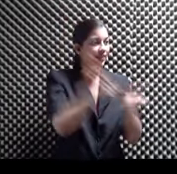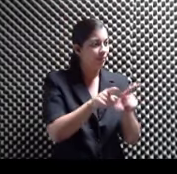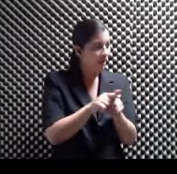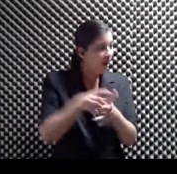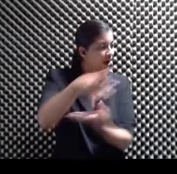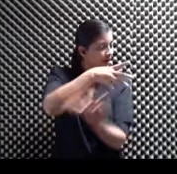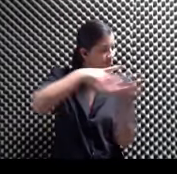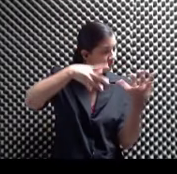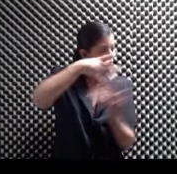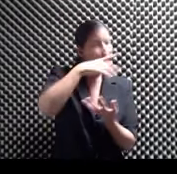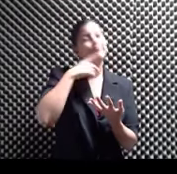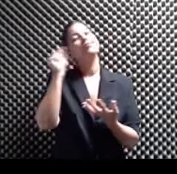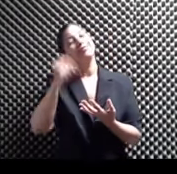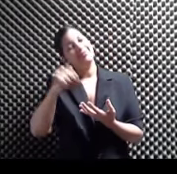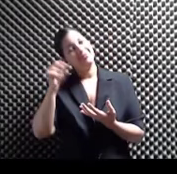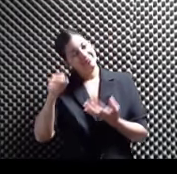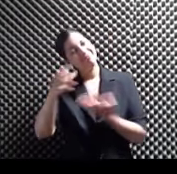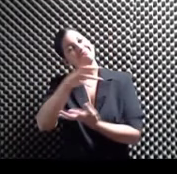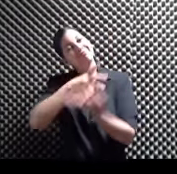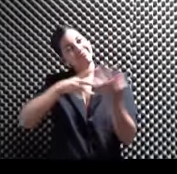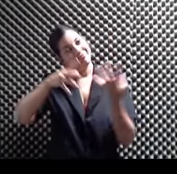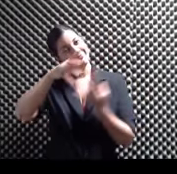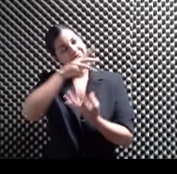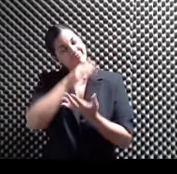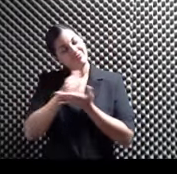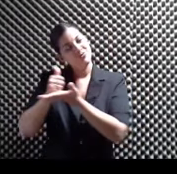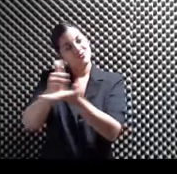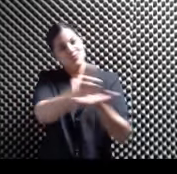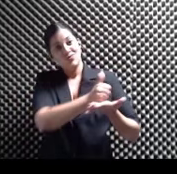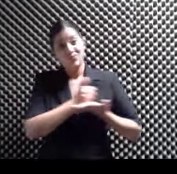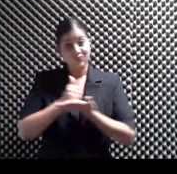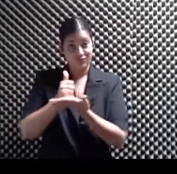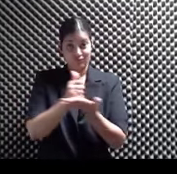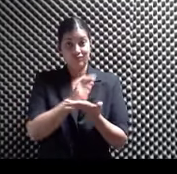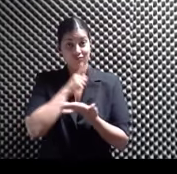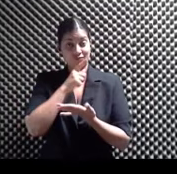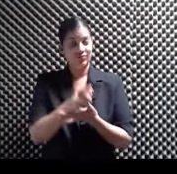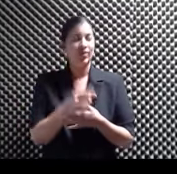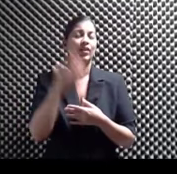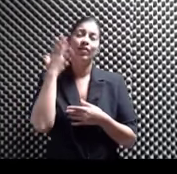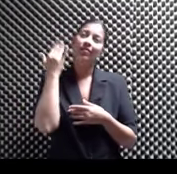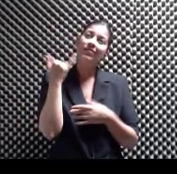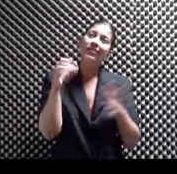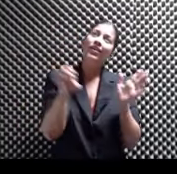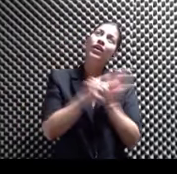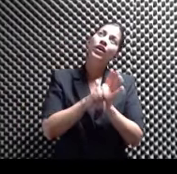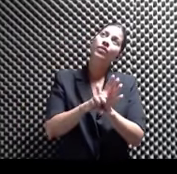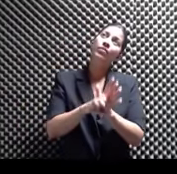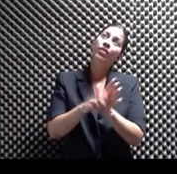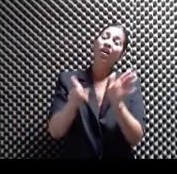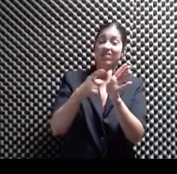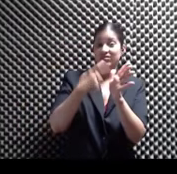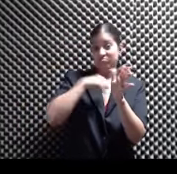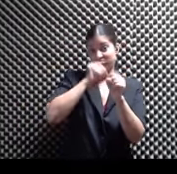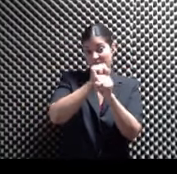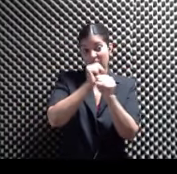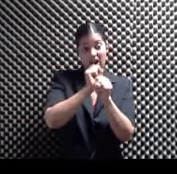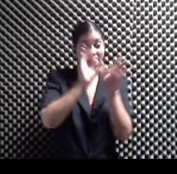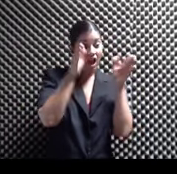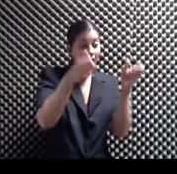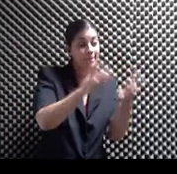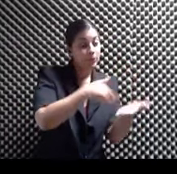colaboradores que son. Sí, es un intercambio, es un intercambio totalmente, porque, por ejemplo, a veces tenemos que trabajar con músicos,